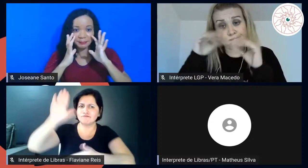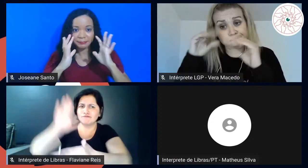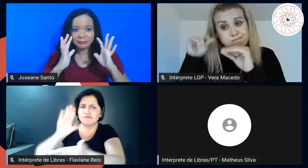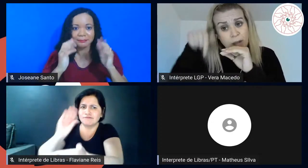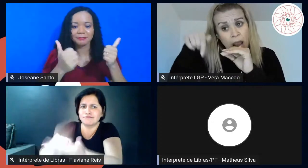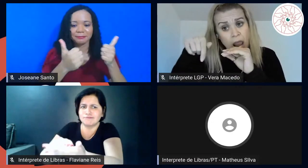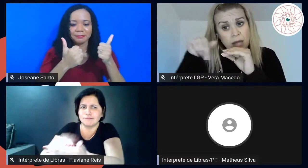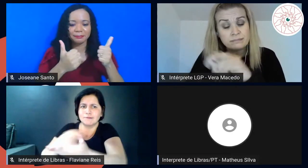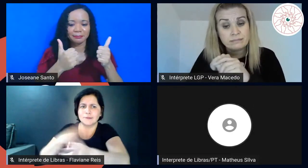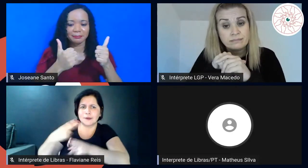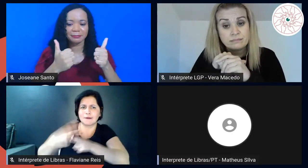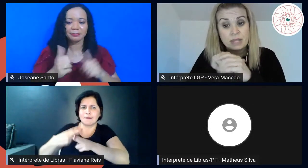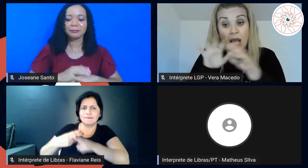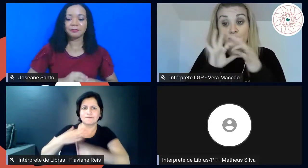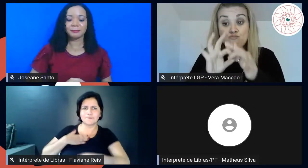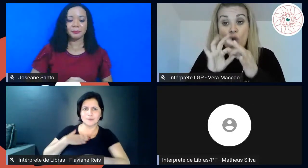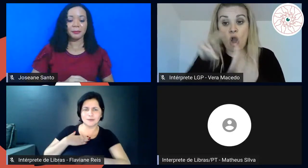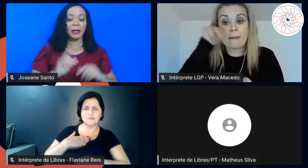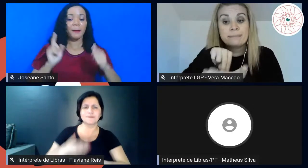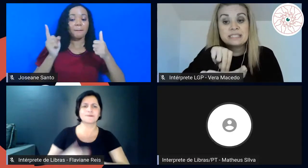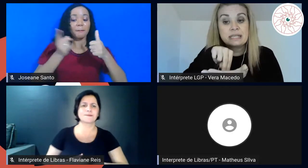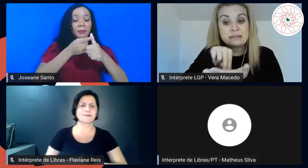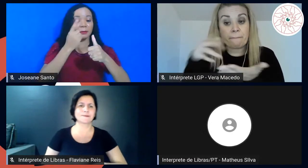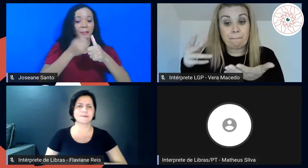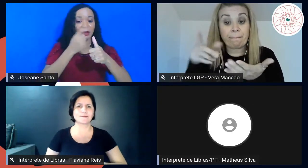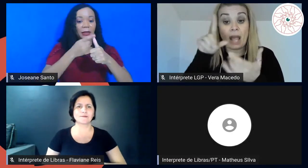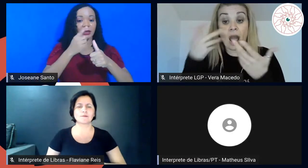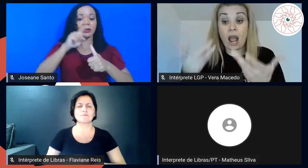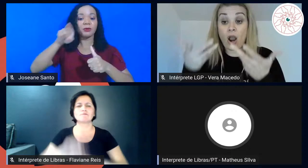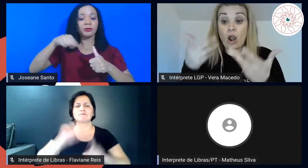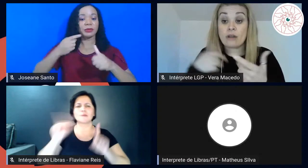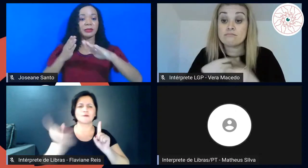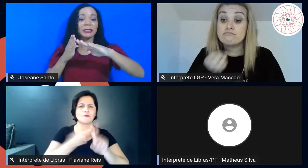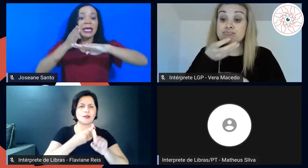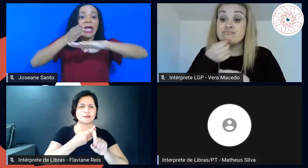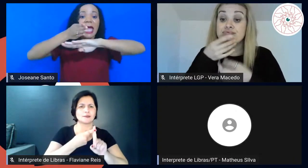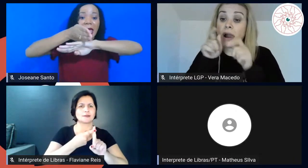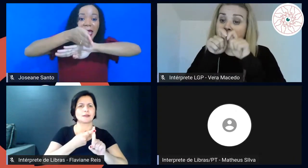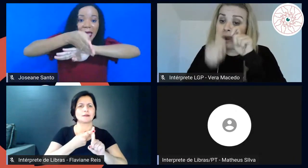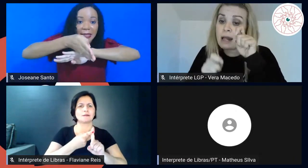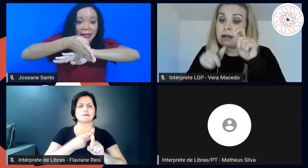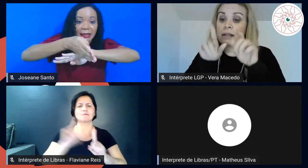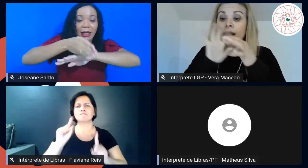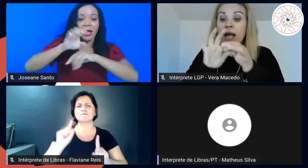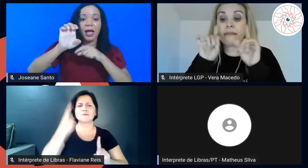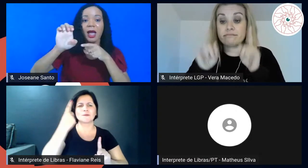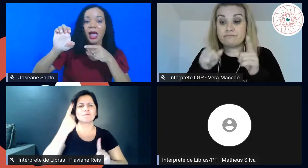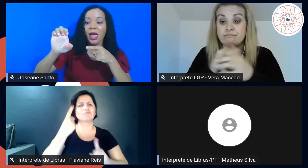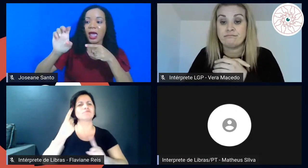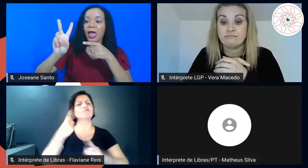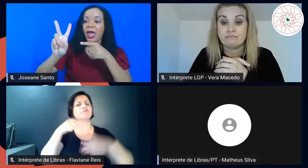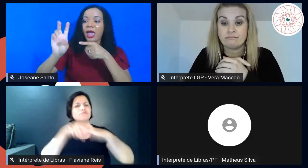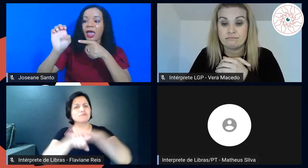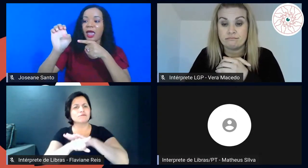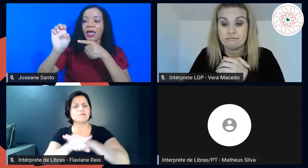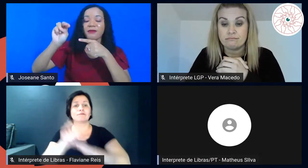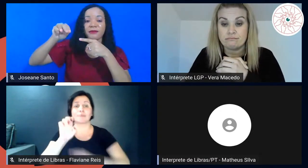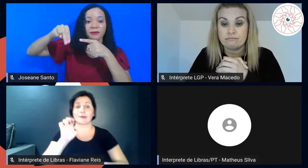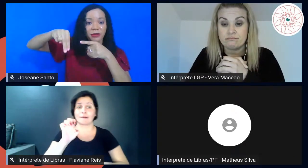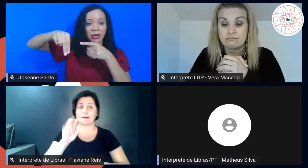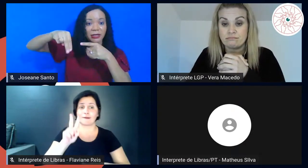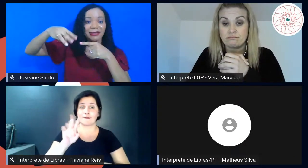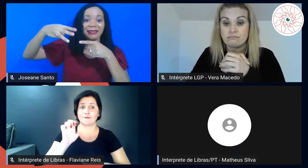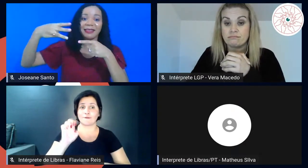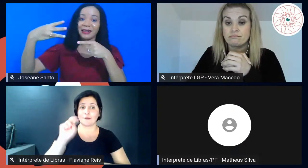perguntaram em relação à presença e agora vou dar uma explicada em relação a esse assunto. explicar em relação a esse